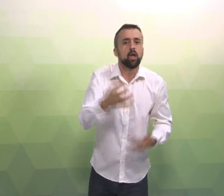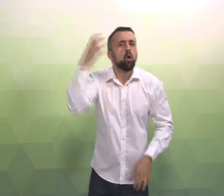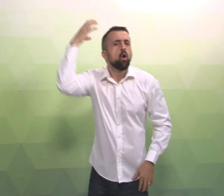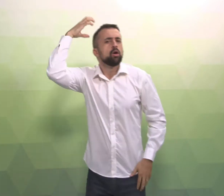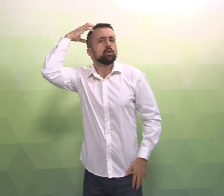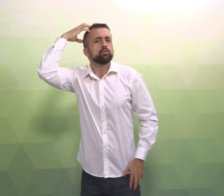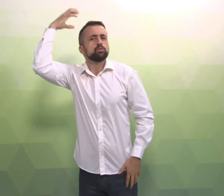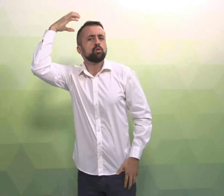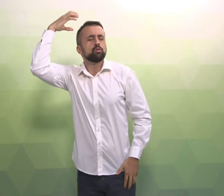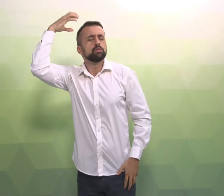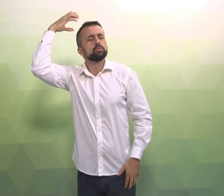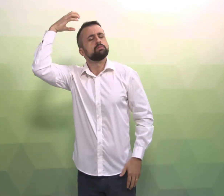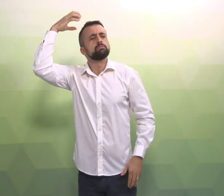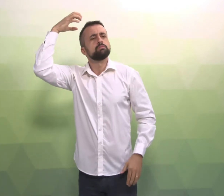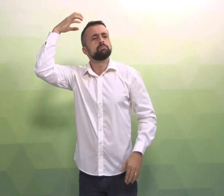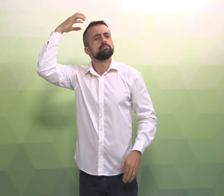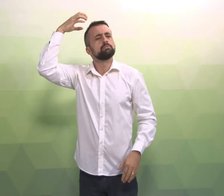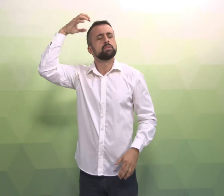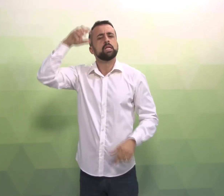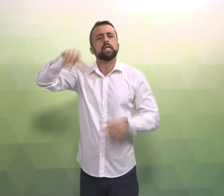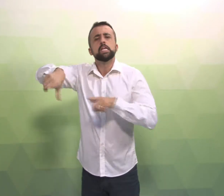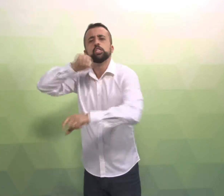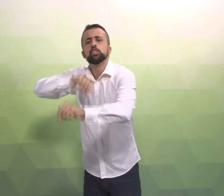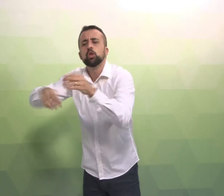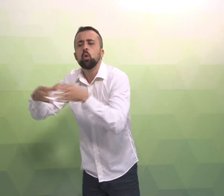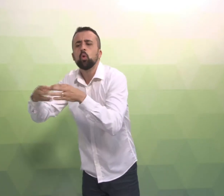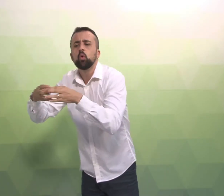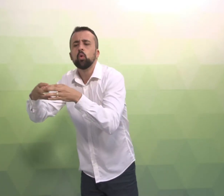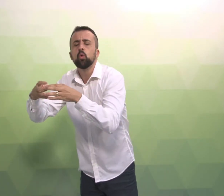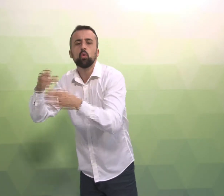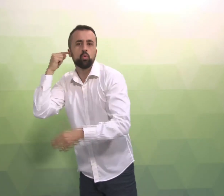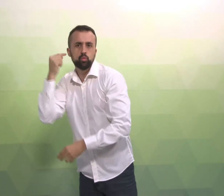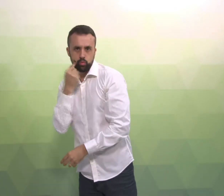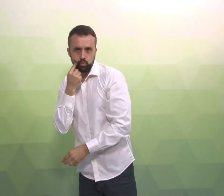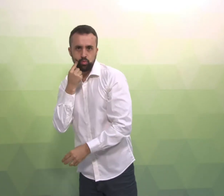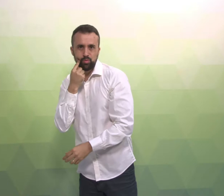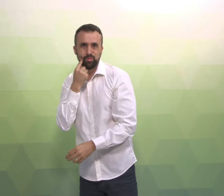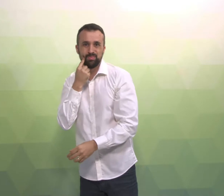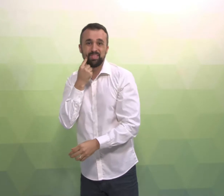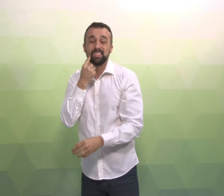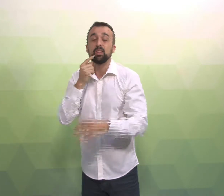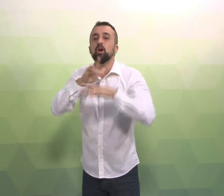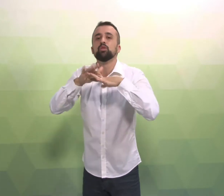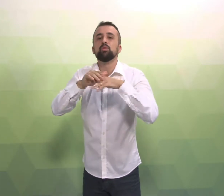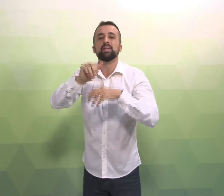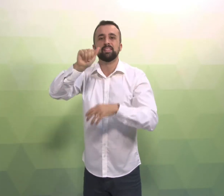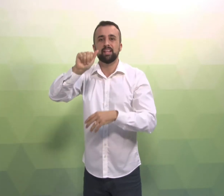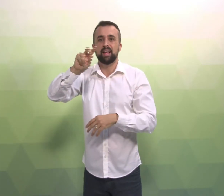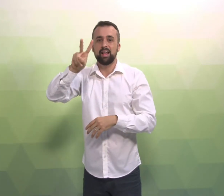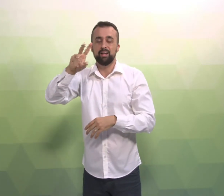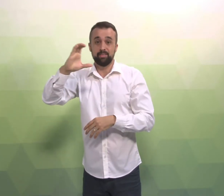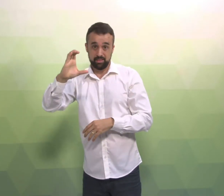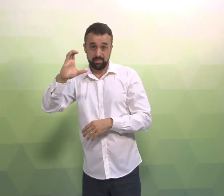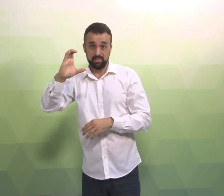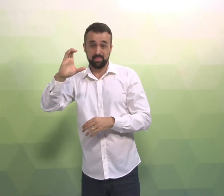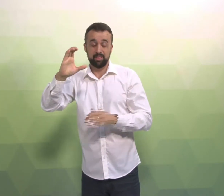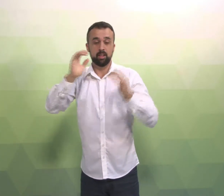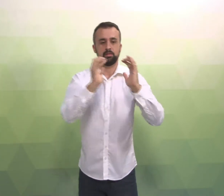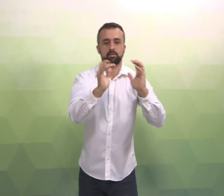línguas. Stoke, então, selecionou um grupo de surdos que haviam sofrido AVC do